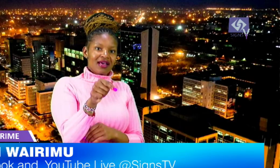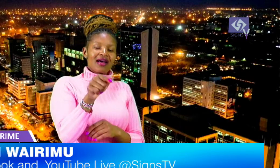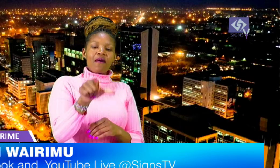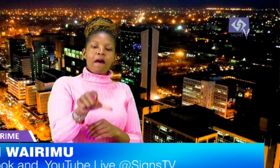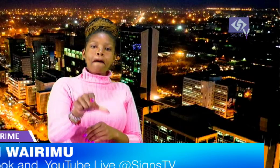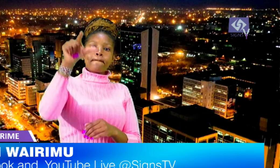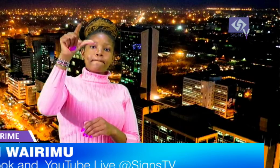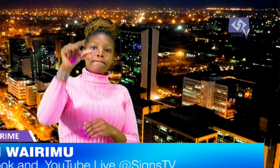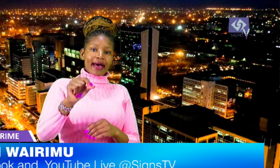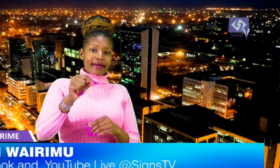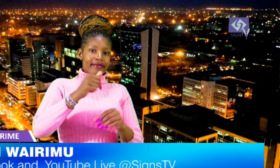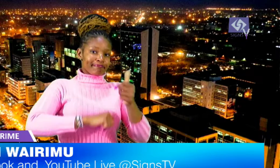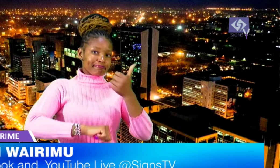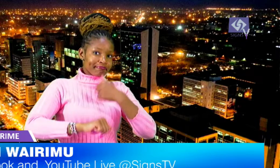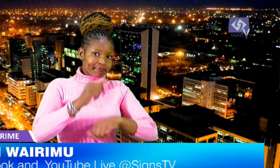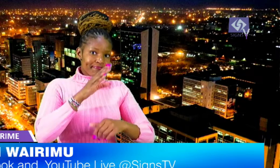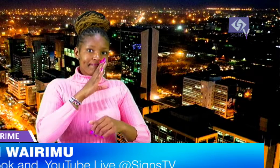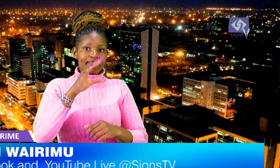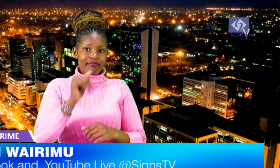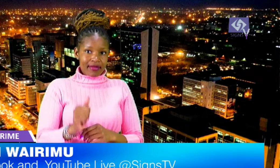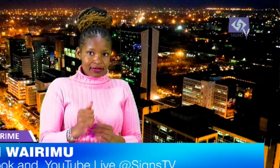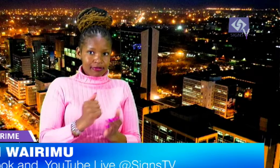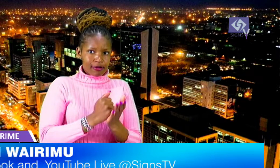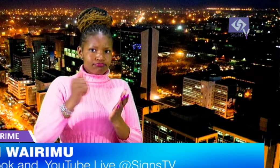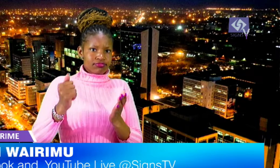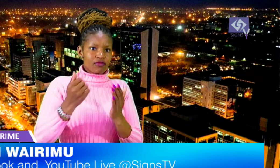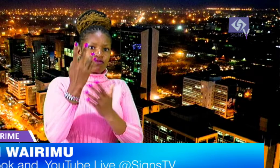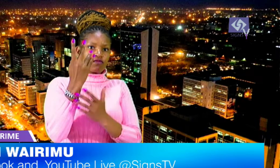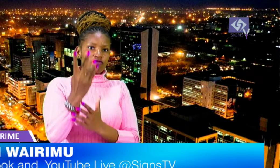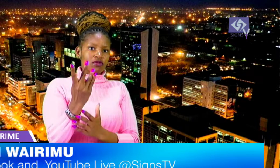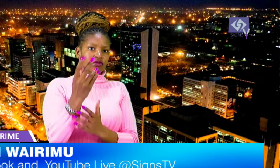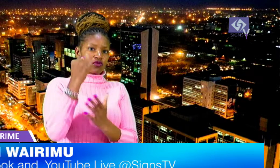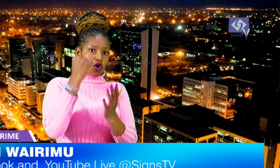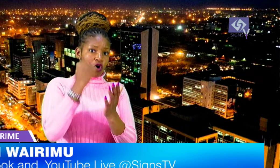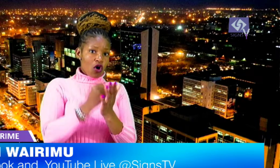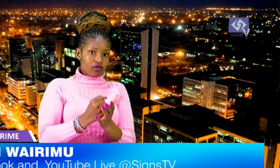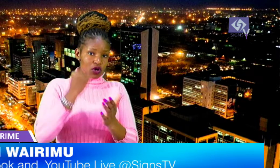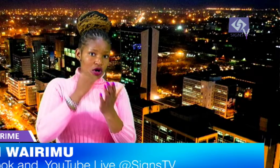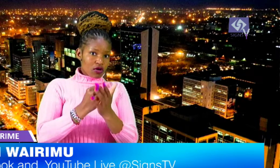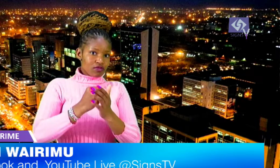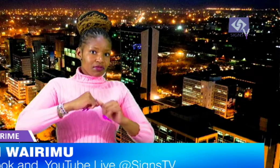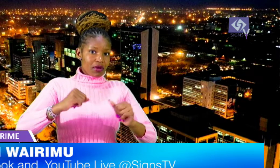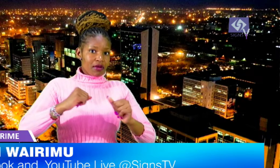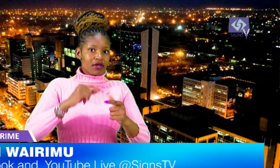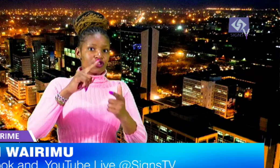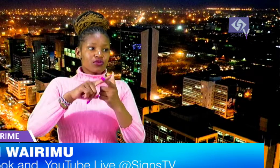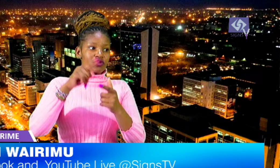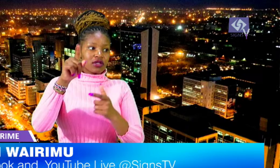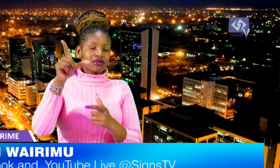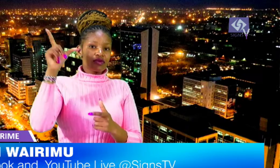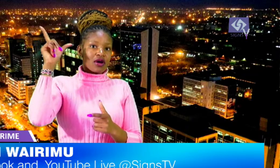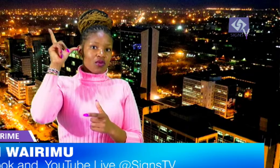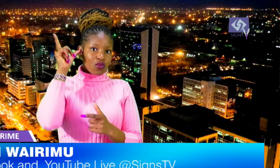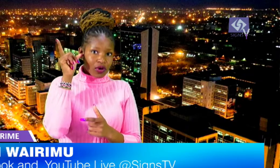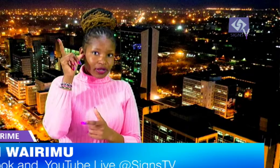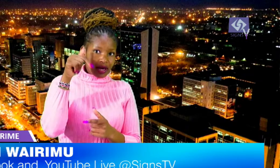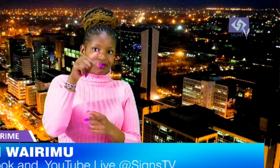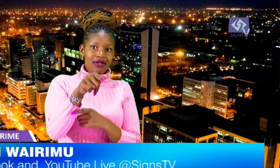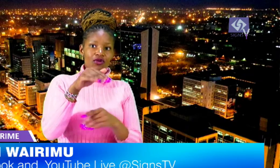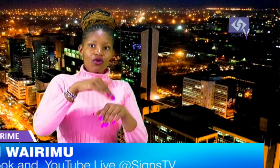The National Environment Management Authority, NEMA, has taken action by suspending 4 officials linked to the